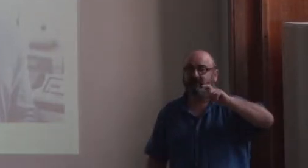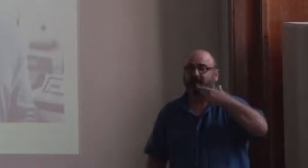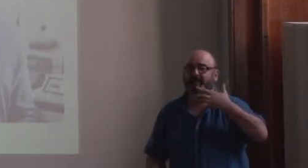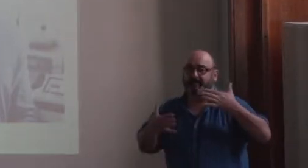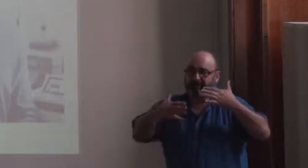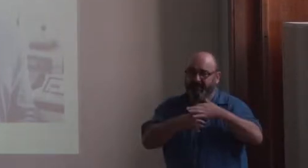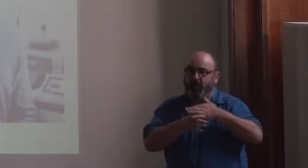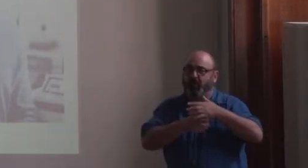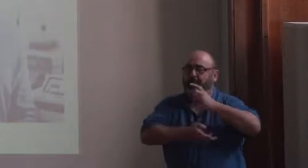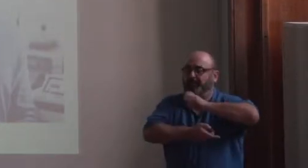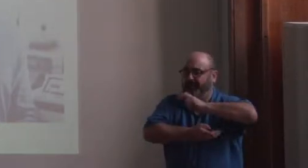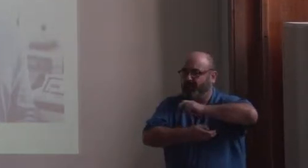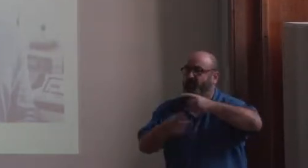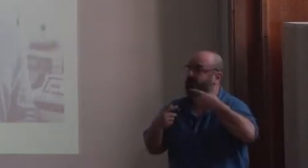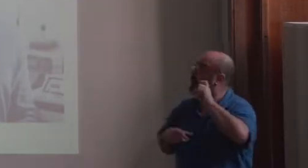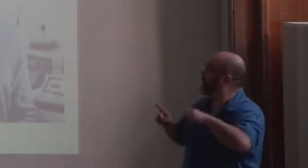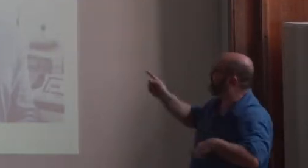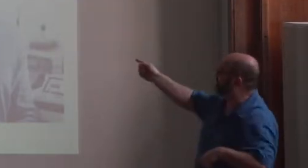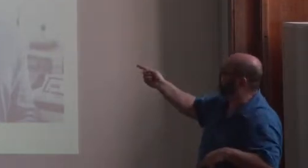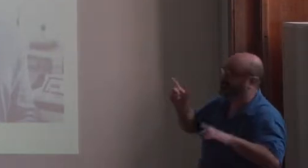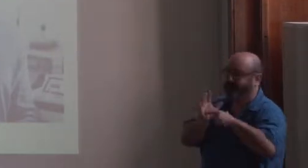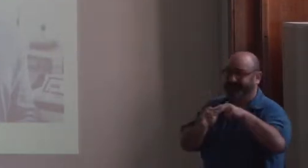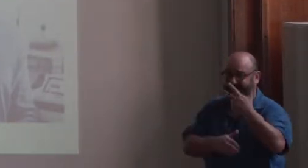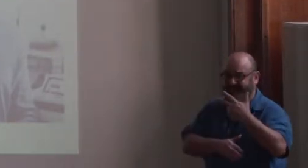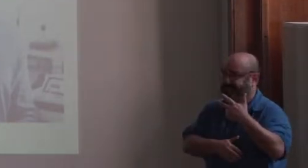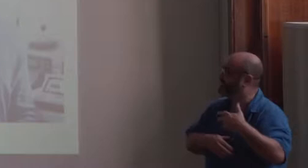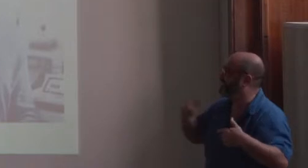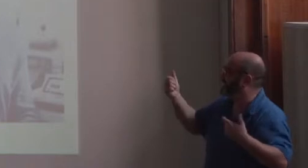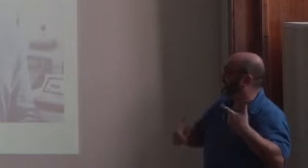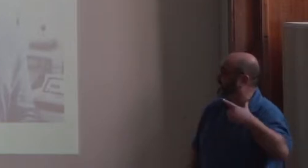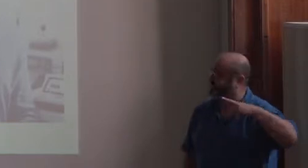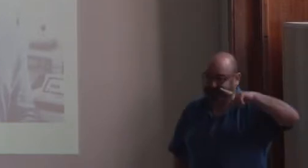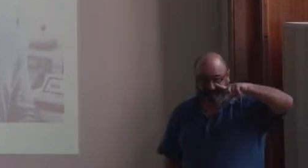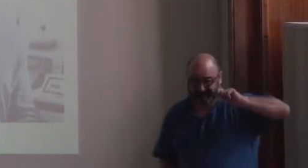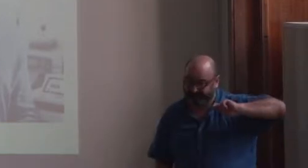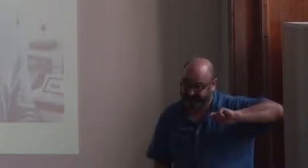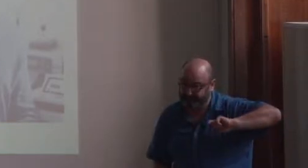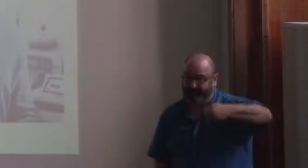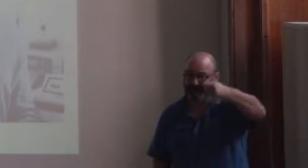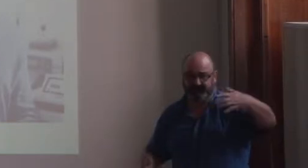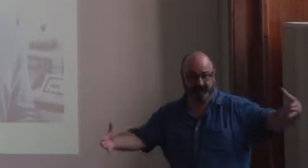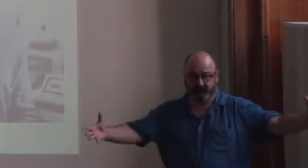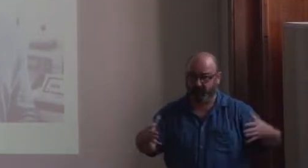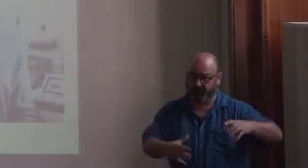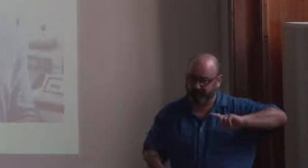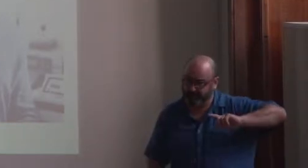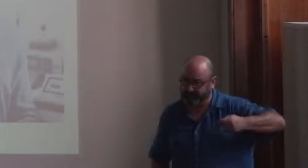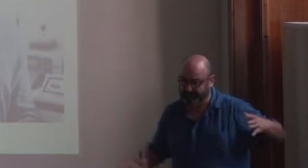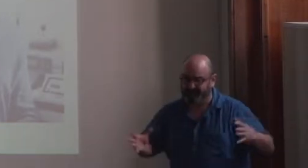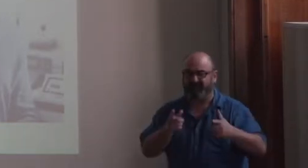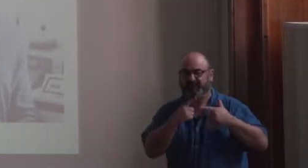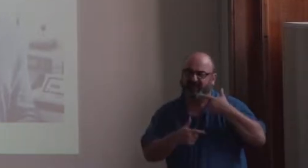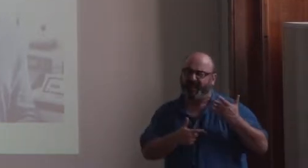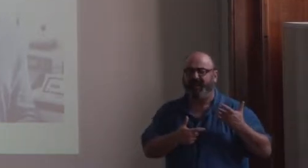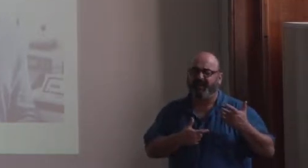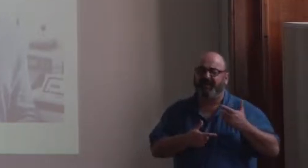date de 2013 par Damien Georges, qui a lancé un Kickstarter en disant, Python, c'est quand même trop bien. Et à faire du C,